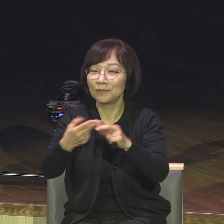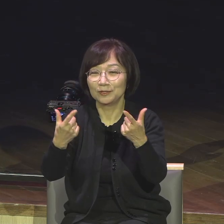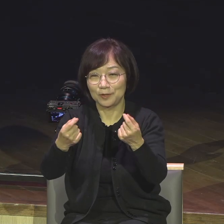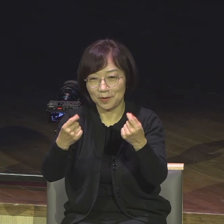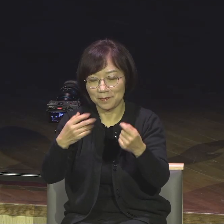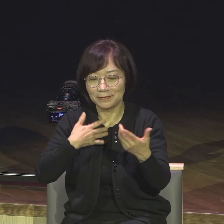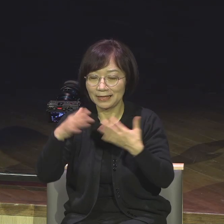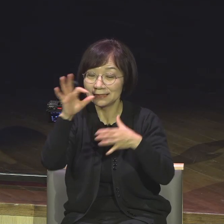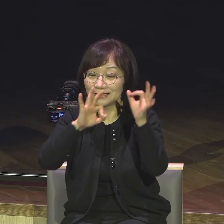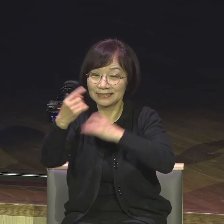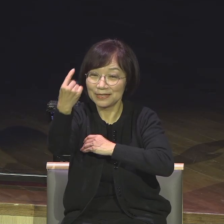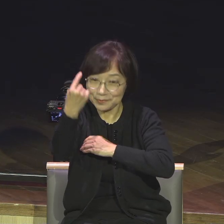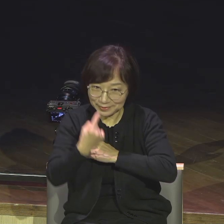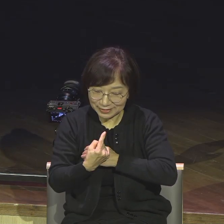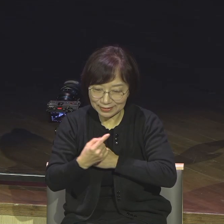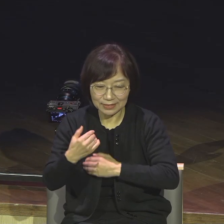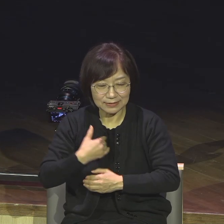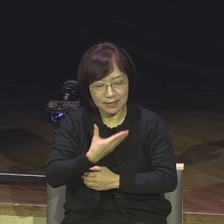주셨단다.